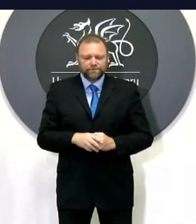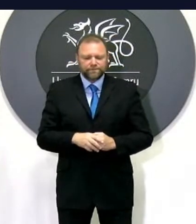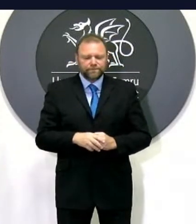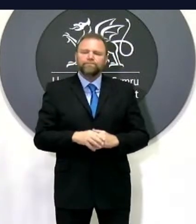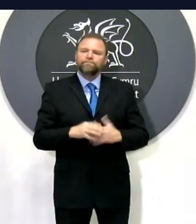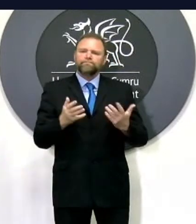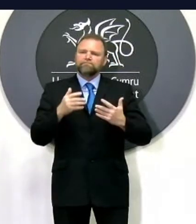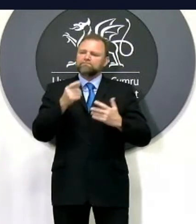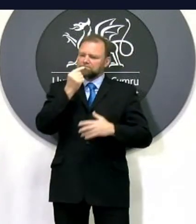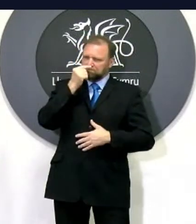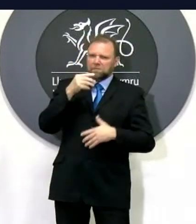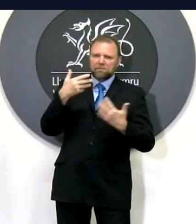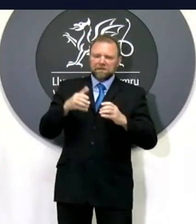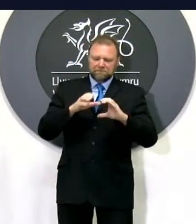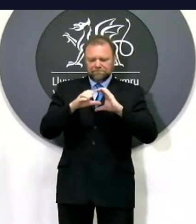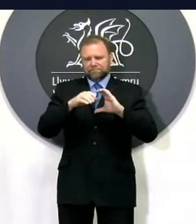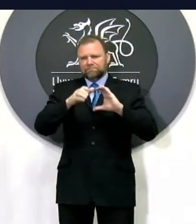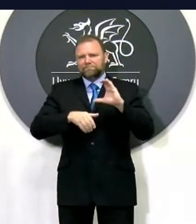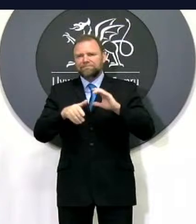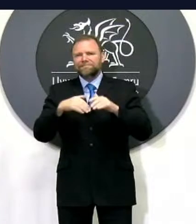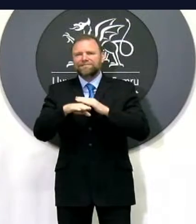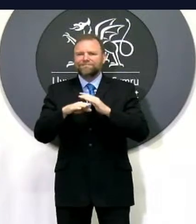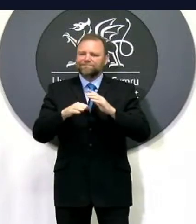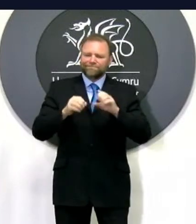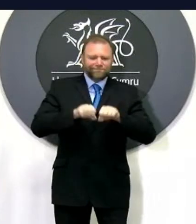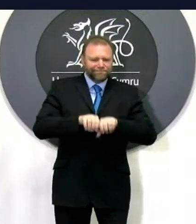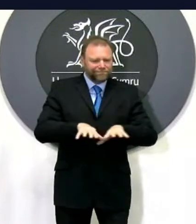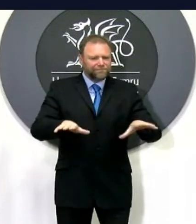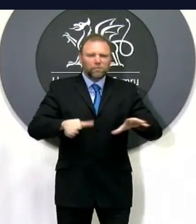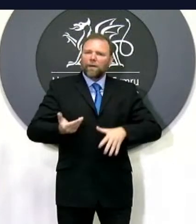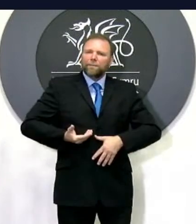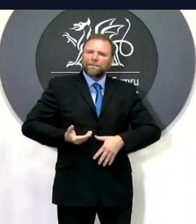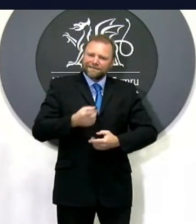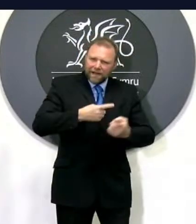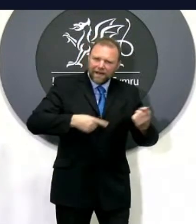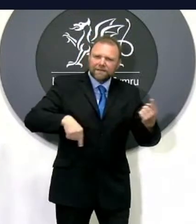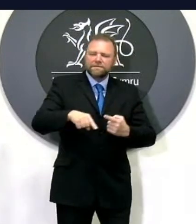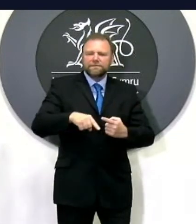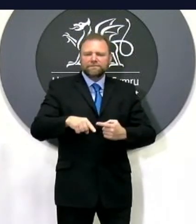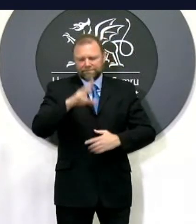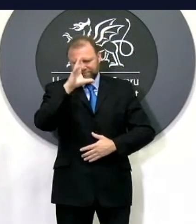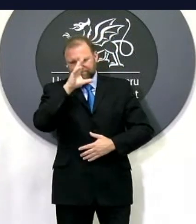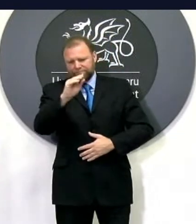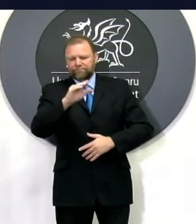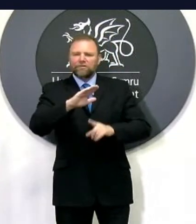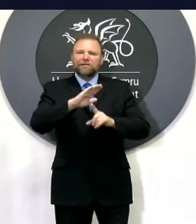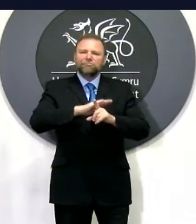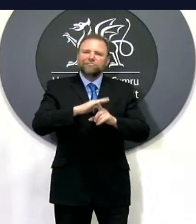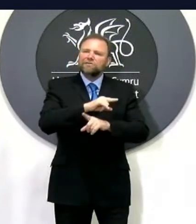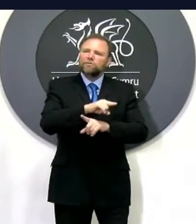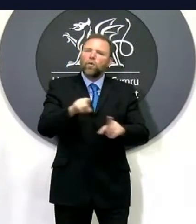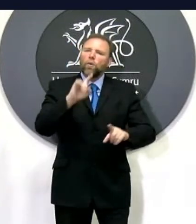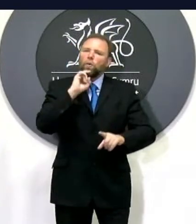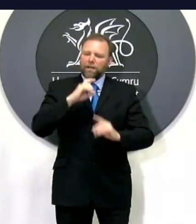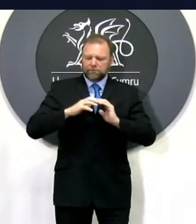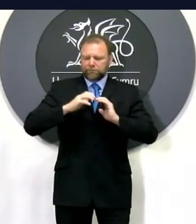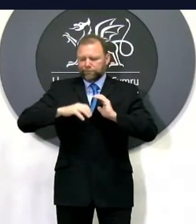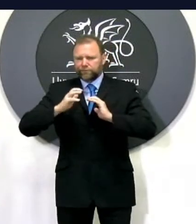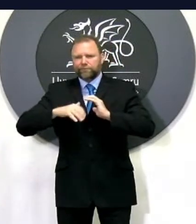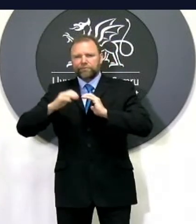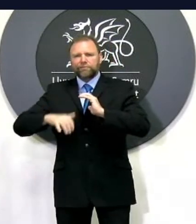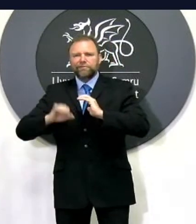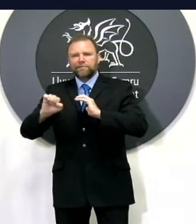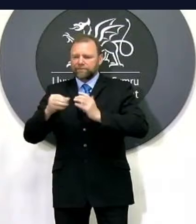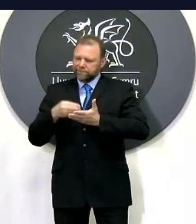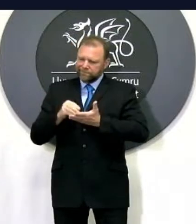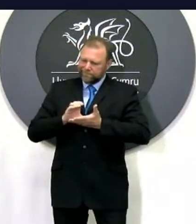ar gael, oeddwn ni wedi dweud hynny nôl yn mis Mawrth. Mae nifer fawr o busnesau wedi cael yr arian yn barod